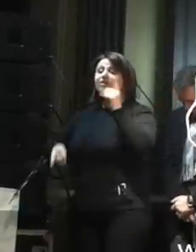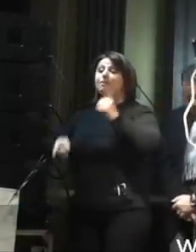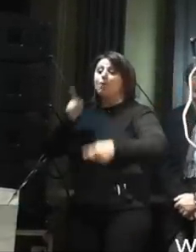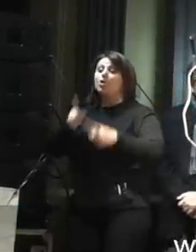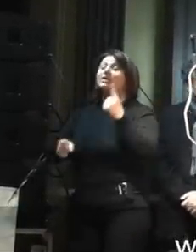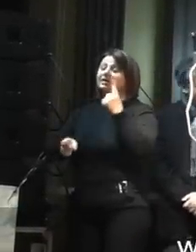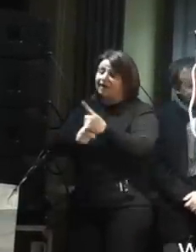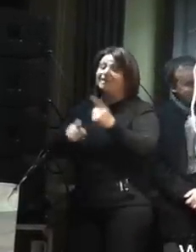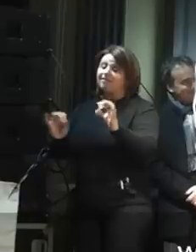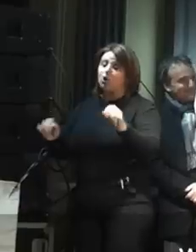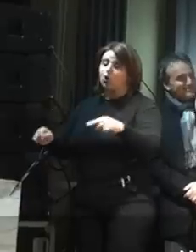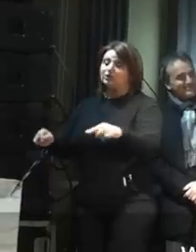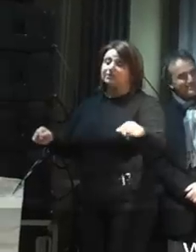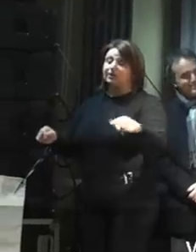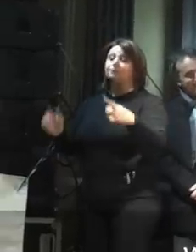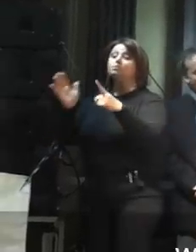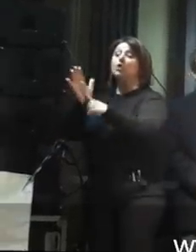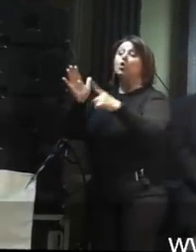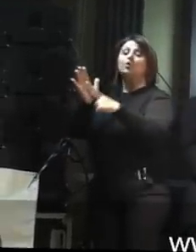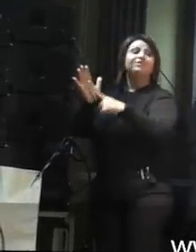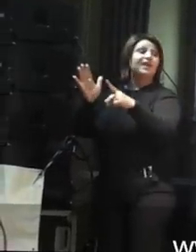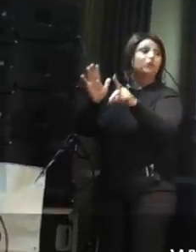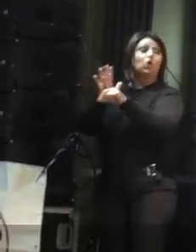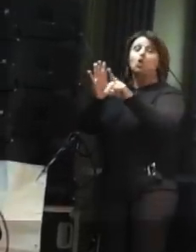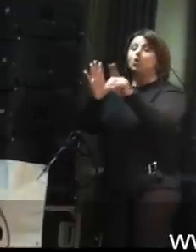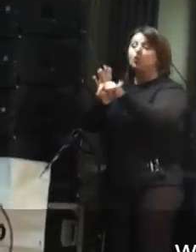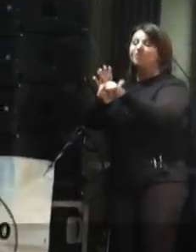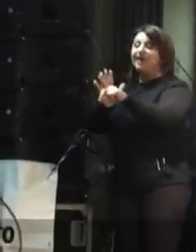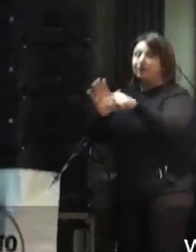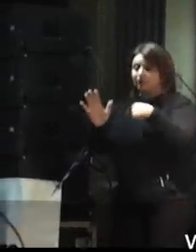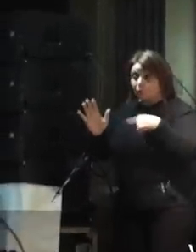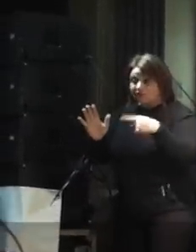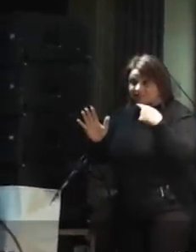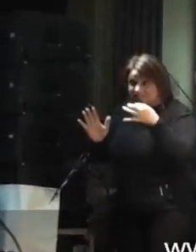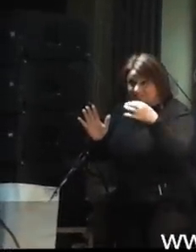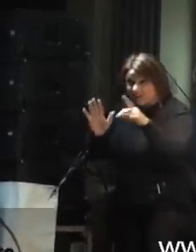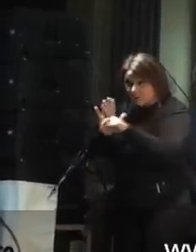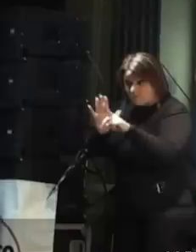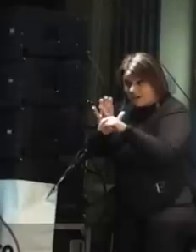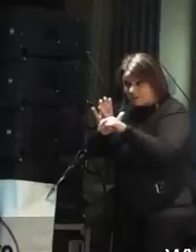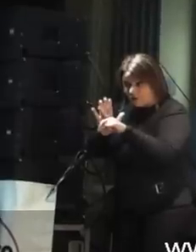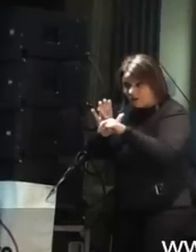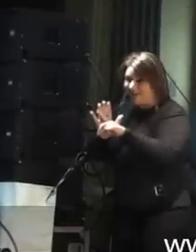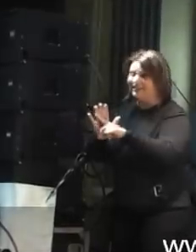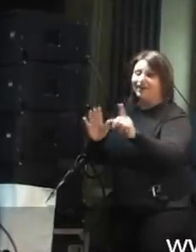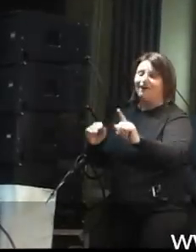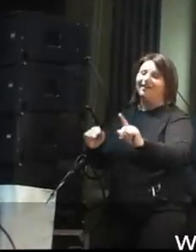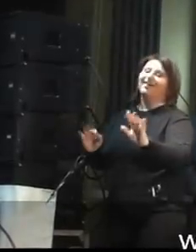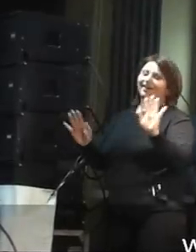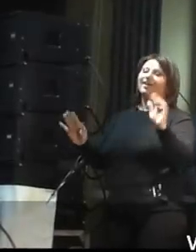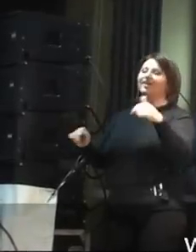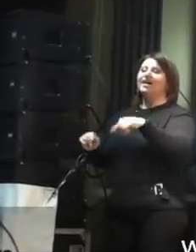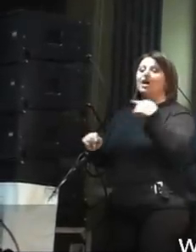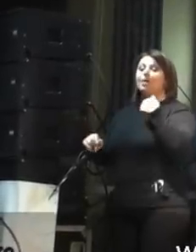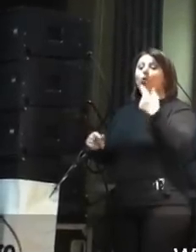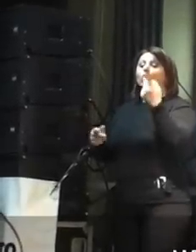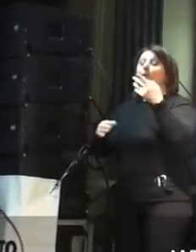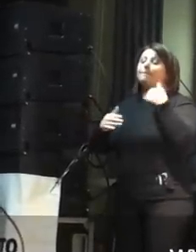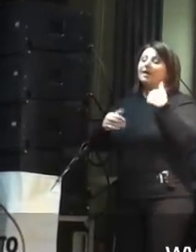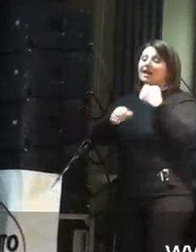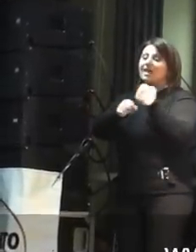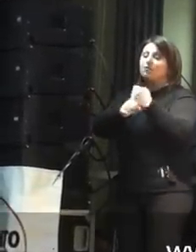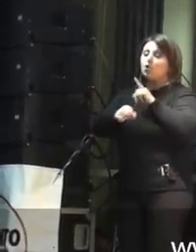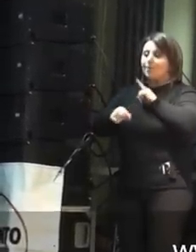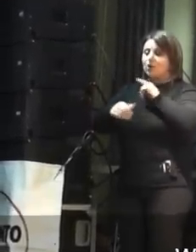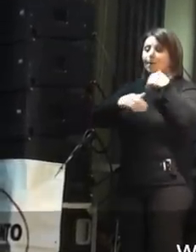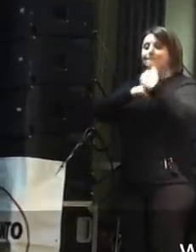dovrà essere così, ruffiamo di noi, ma no, non è ruffiamo, ma è così, una parte del mio lavoro. Me la